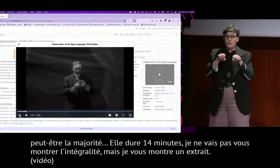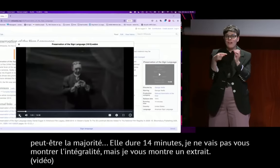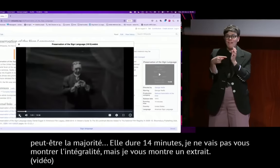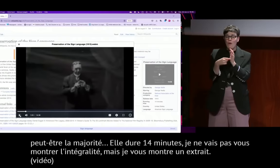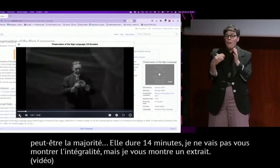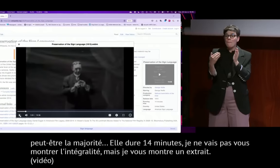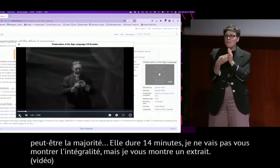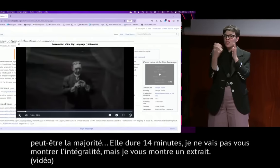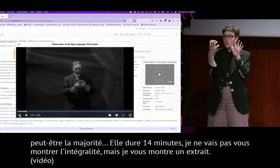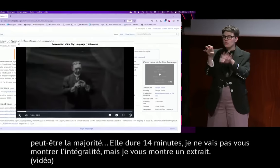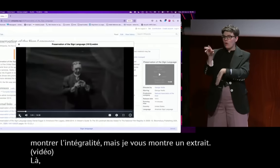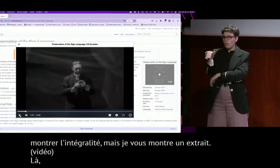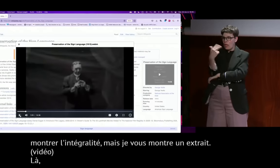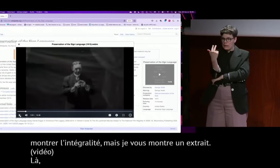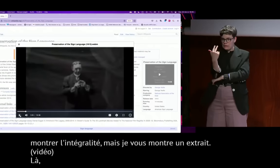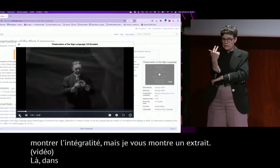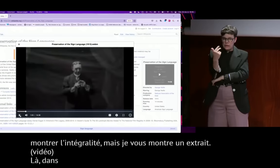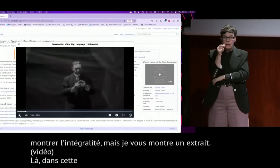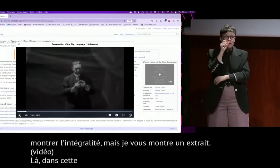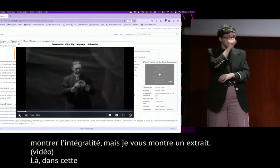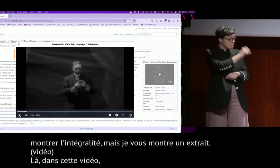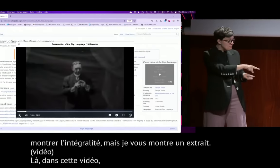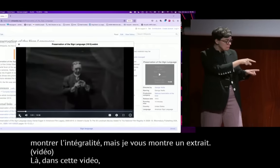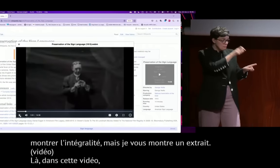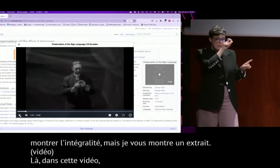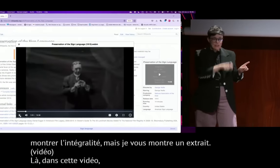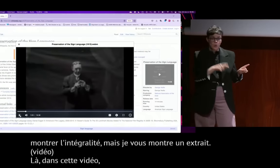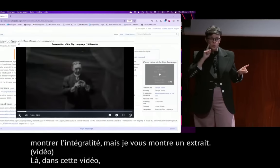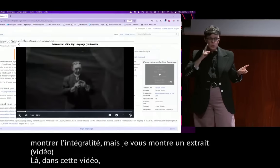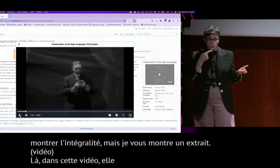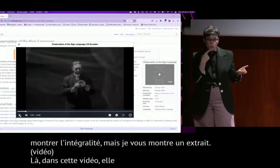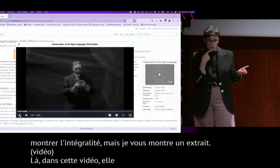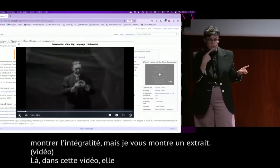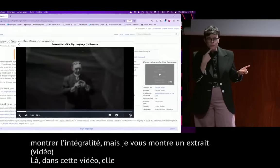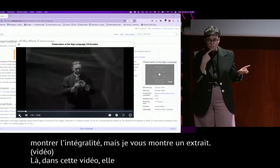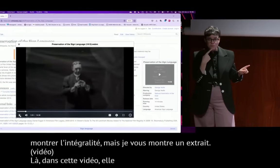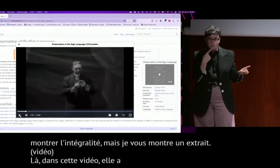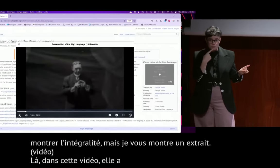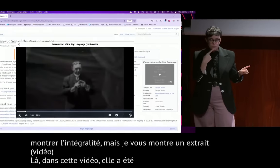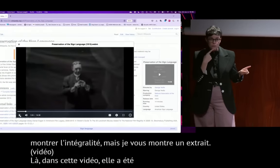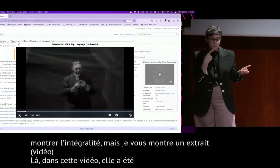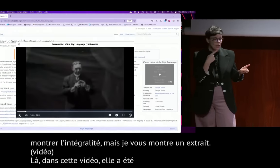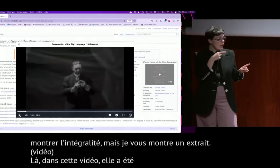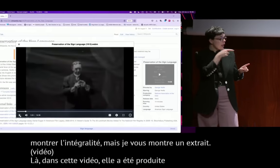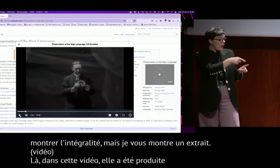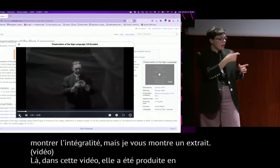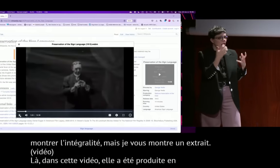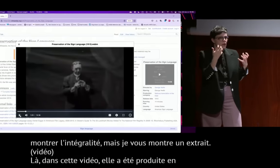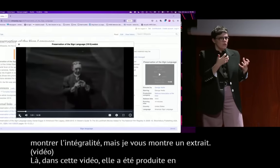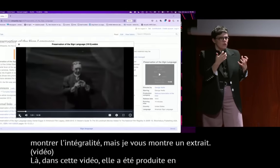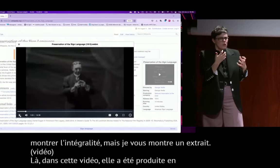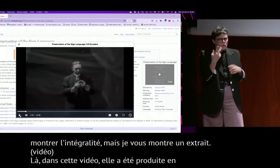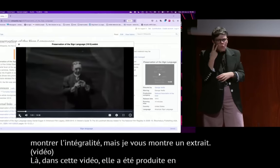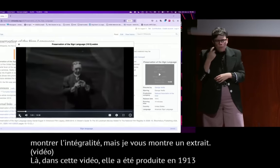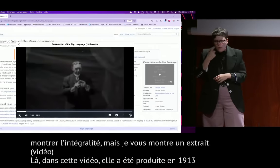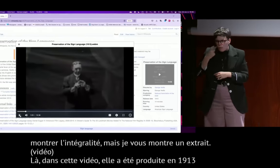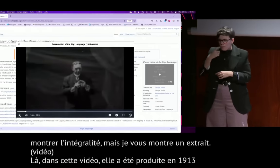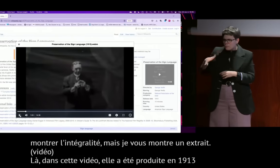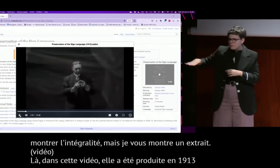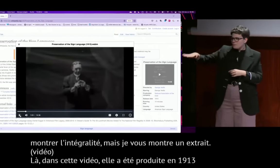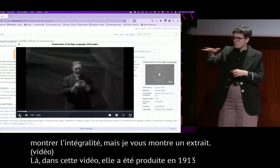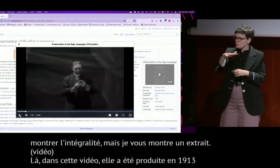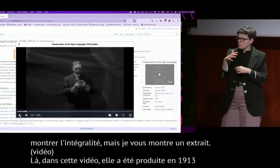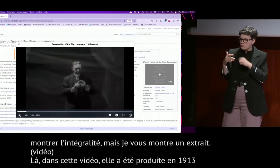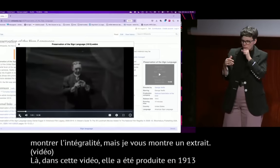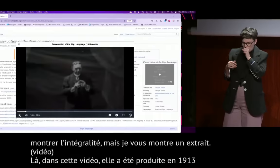Et là, dans cette vidéo, elle a été produite en 1913, donc par une